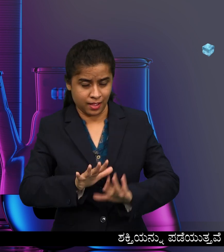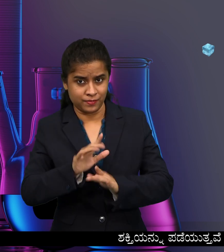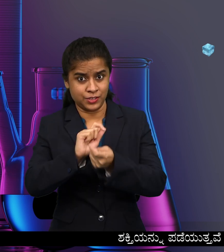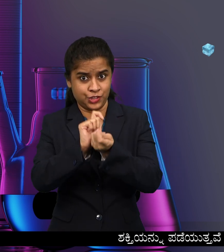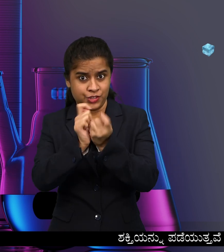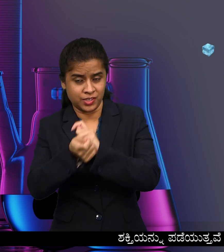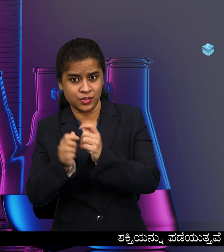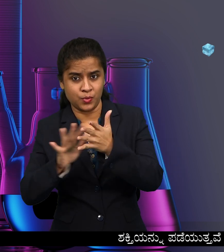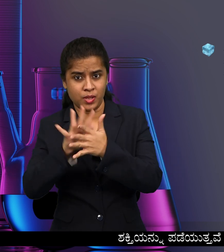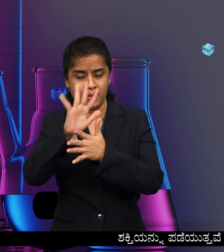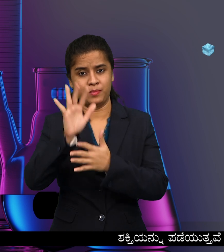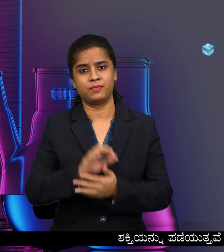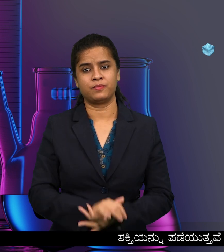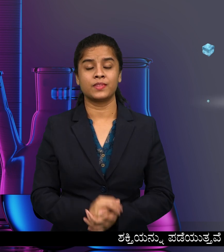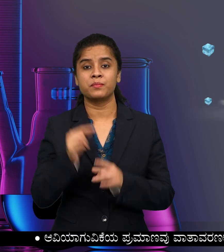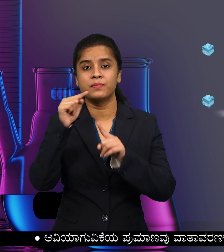ಸ್ಥಿತಿಗೆ ಬದಲಾಗುತ್ತವೆ.